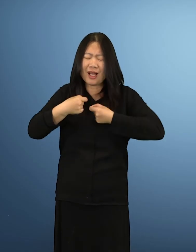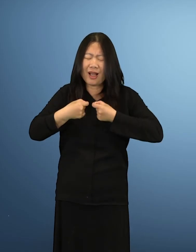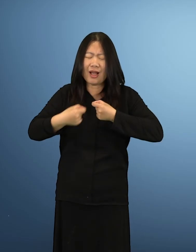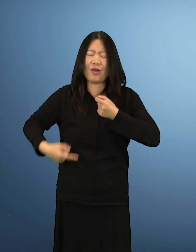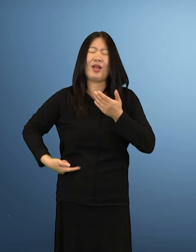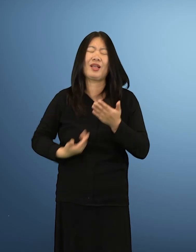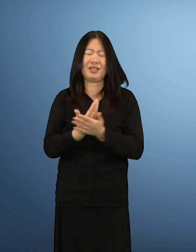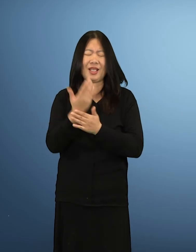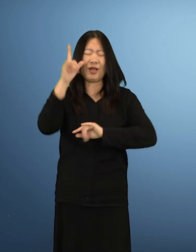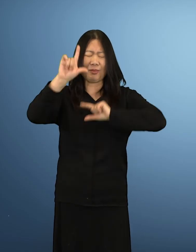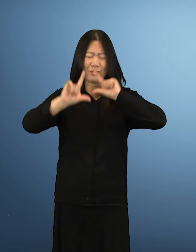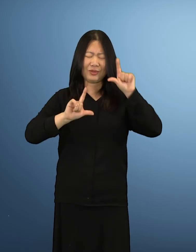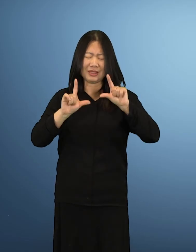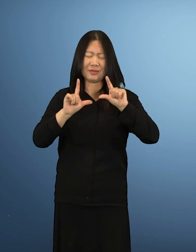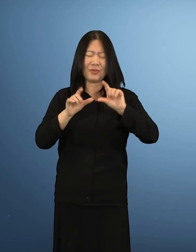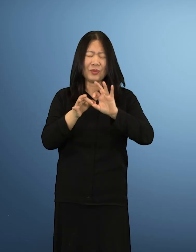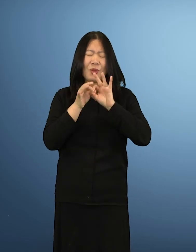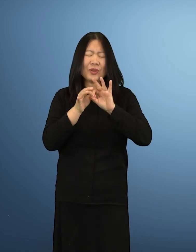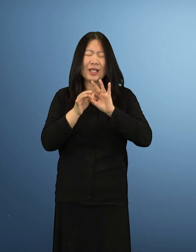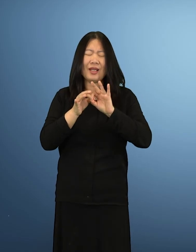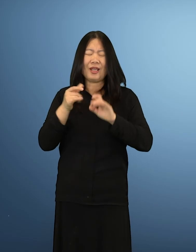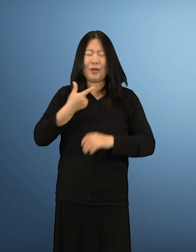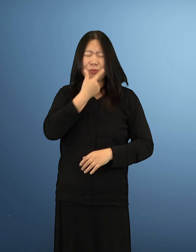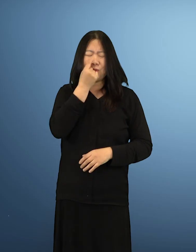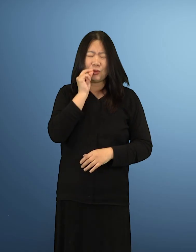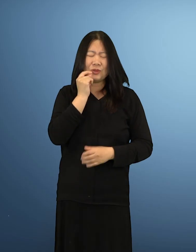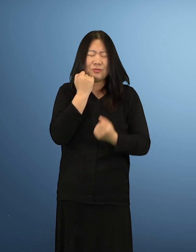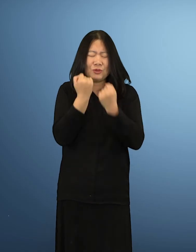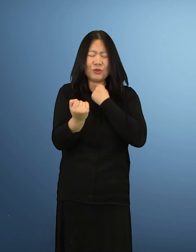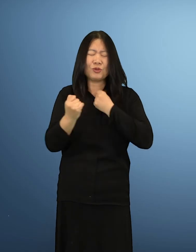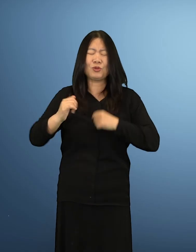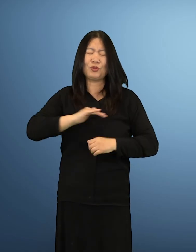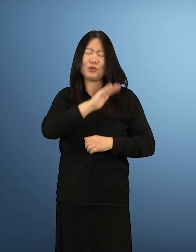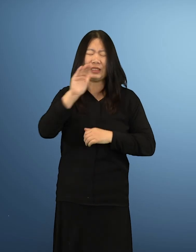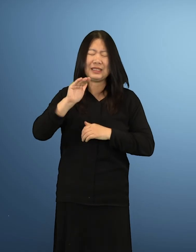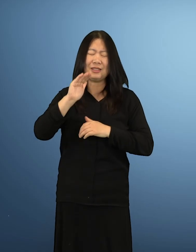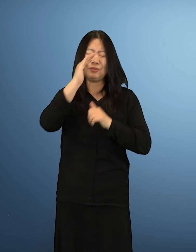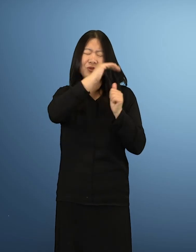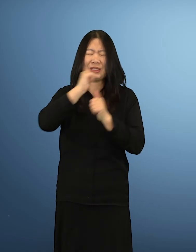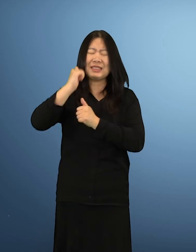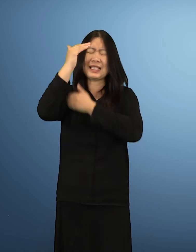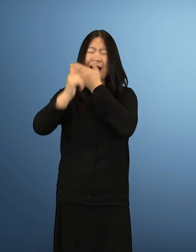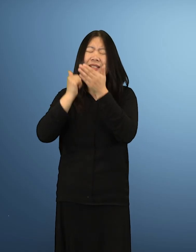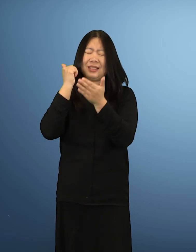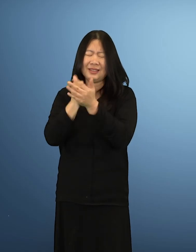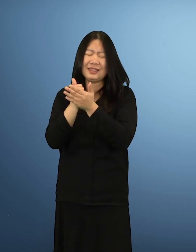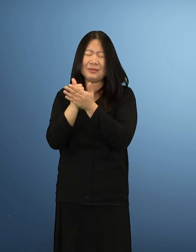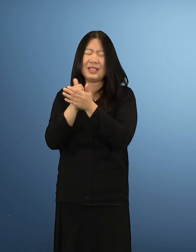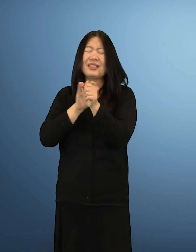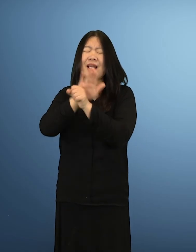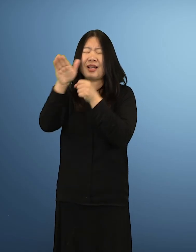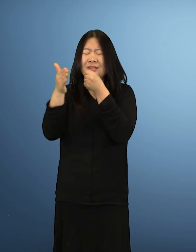부족하지만 여전히 우리를 다시 불러일으켜 세워주시는 그 하나님의 사랑의 메인 회개.